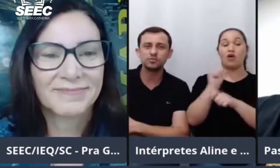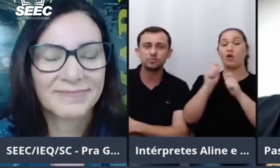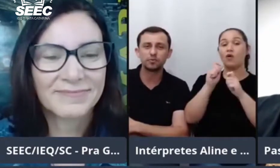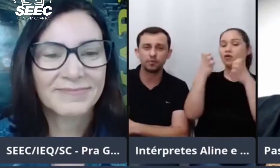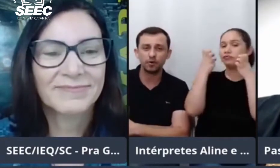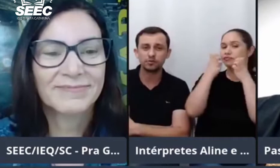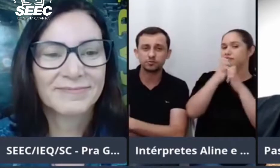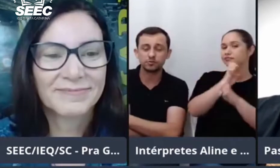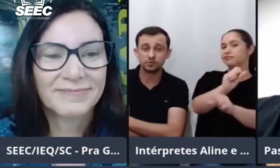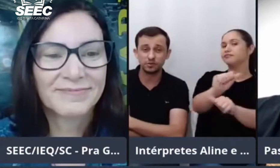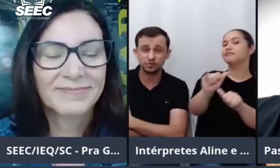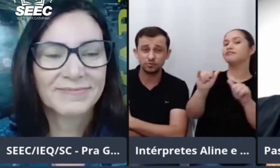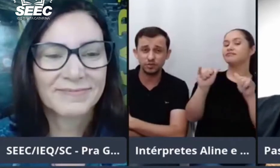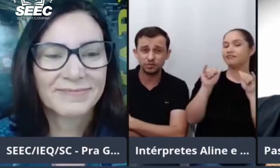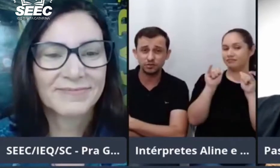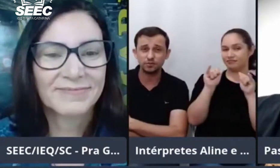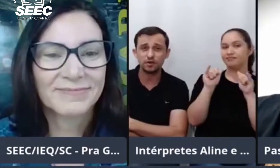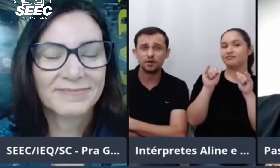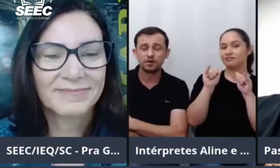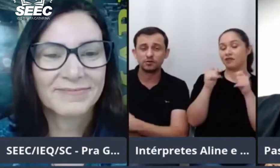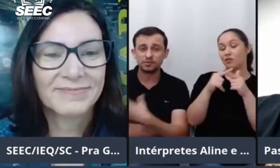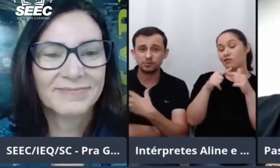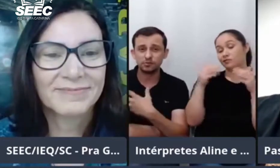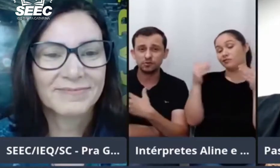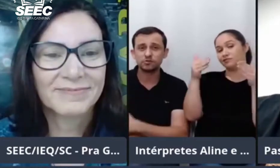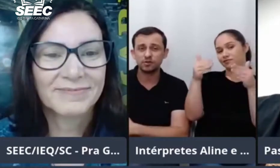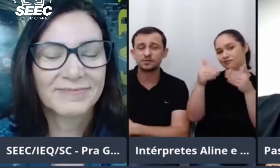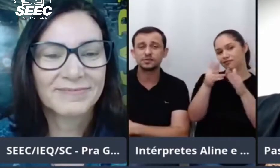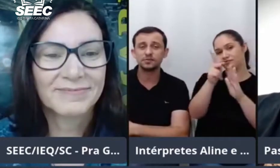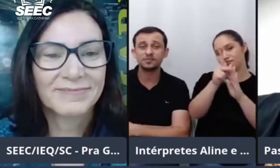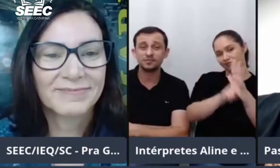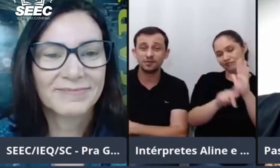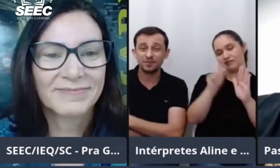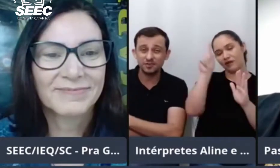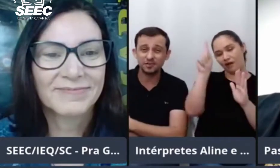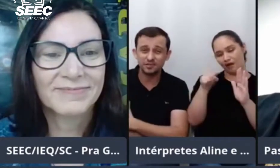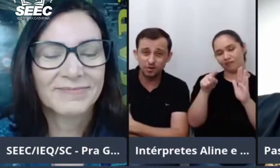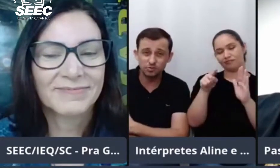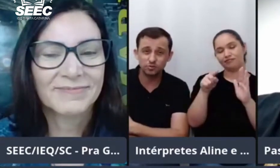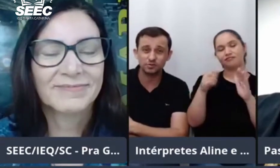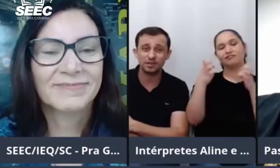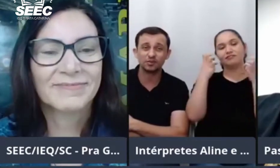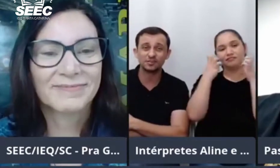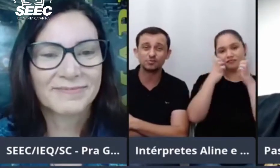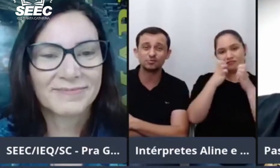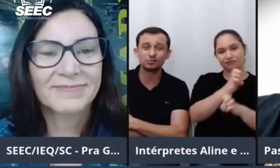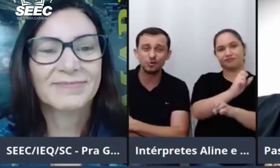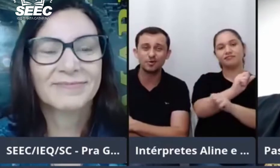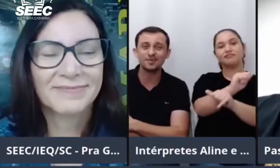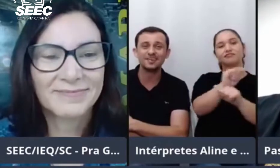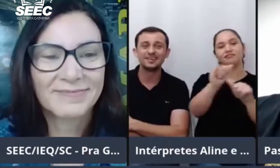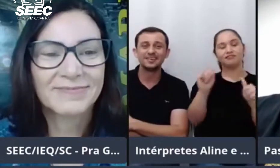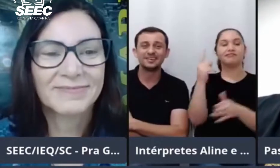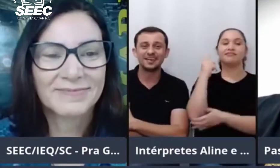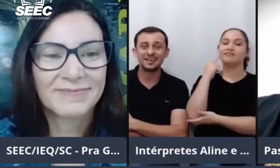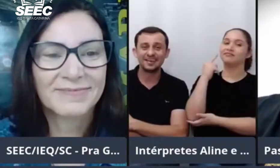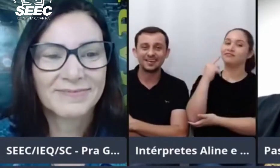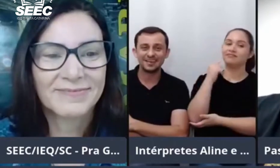nosso grande propósito, nosso grande objetivo. Nós temos o nosso coração de evangelizar o surdo, né? Nós temos um